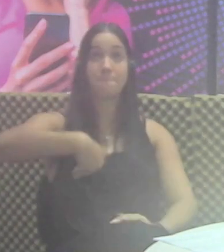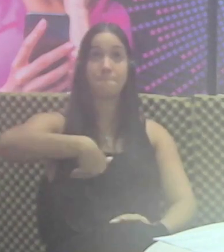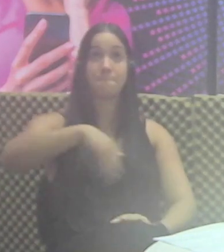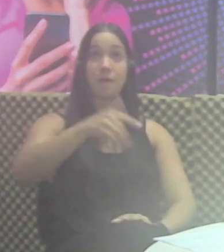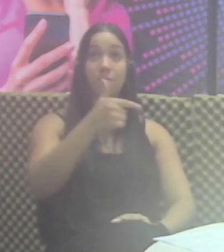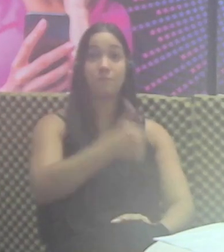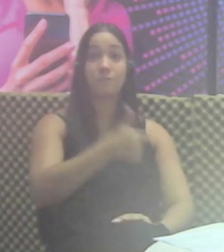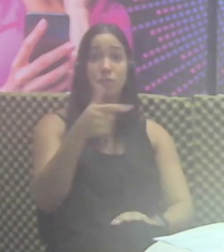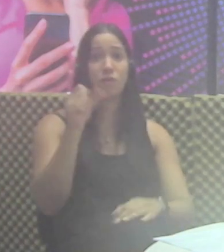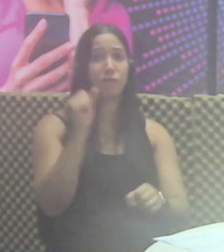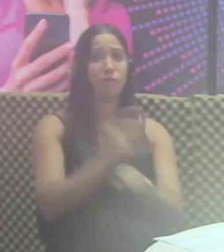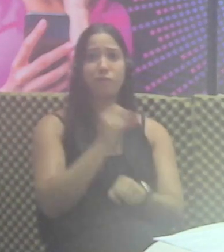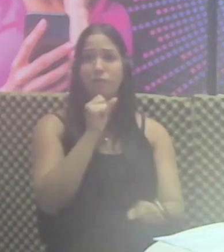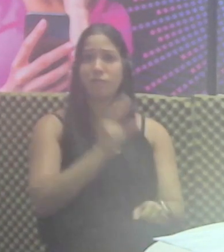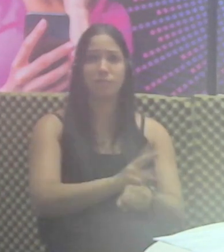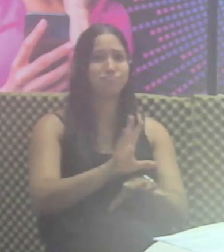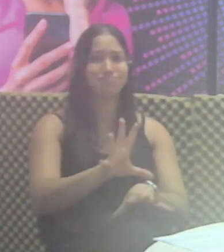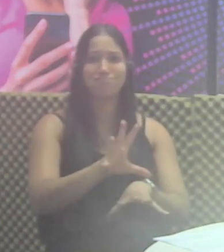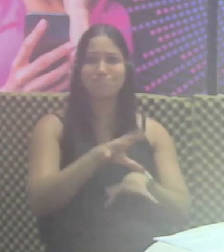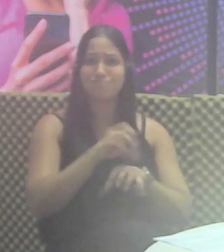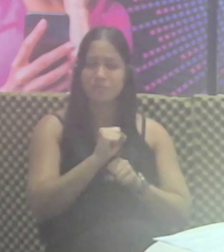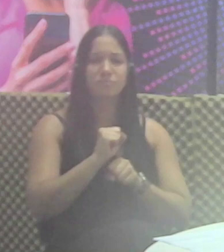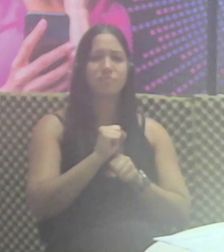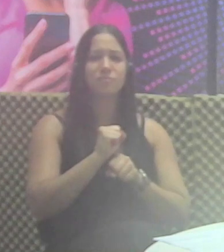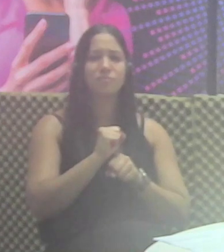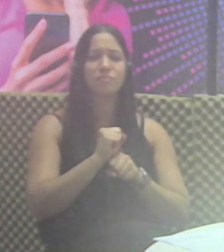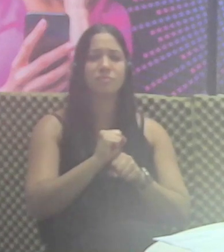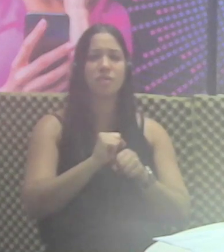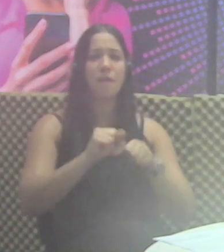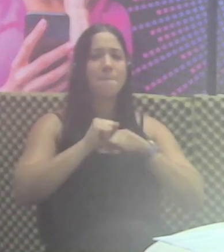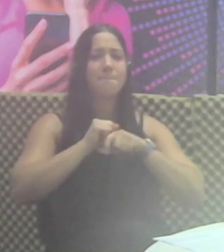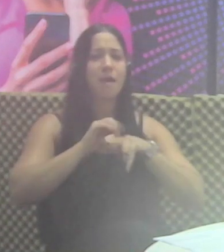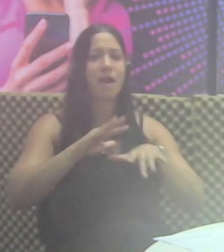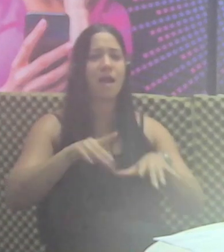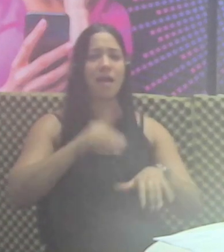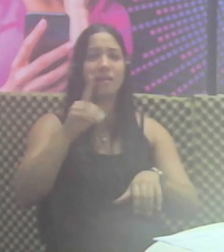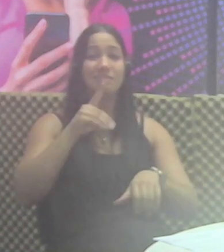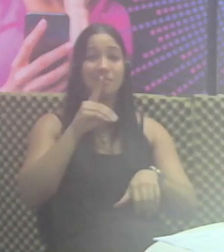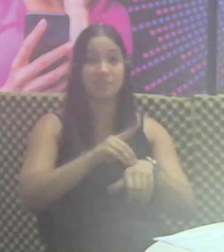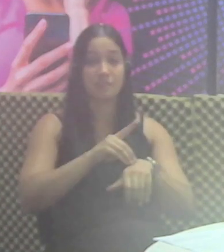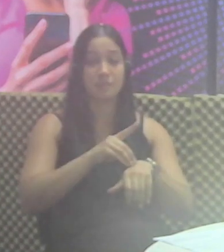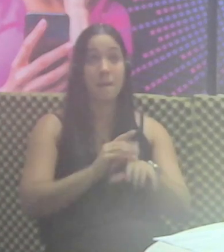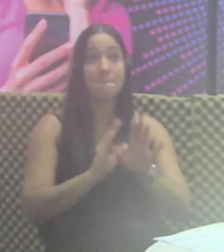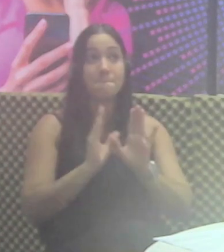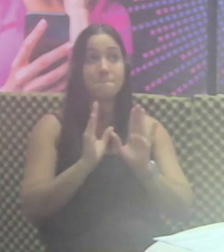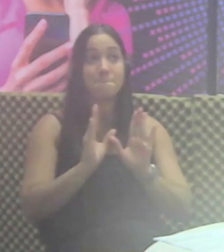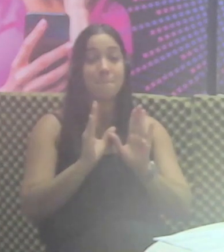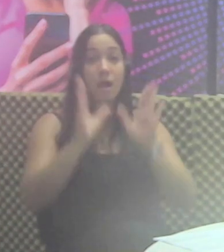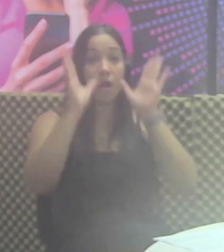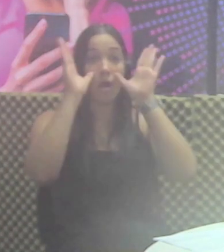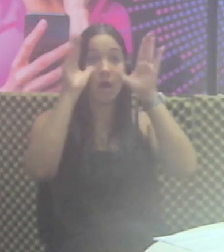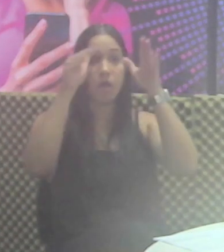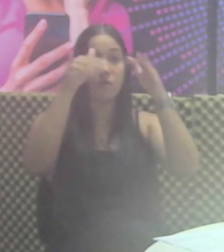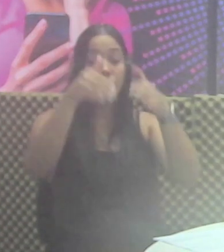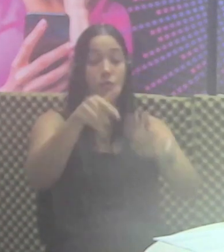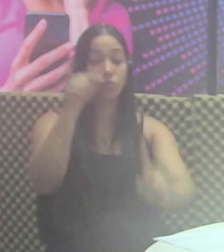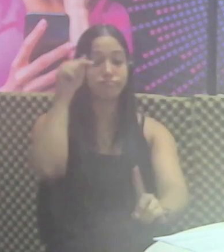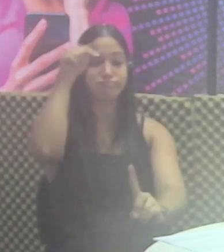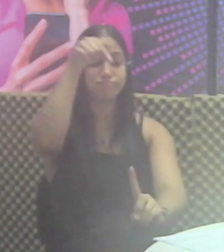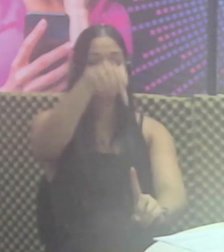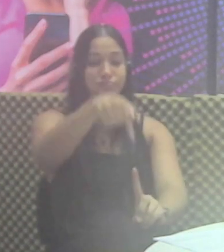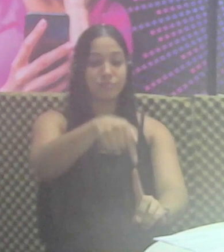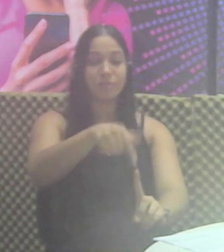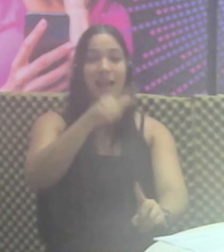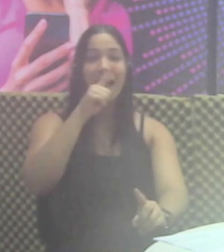vírus causando doenças, causando arbovirose, transmitida pelo Aedes. Mas tudo se converte para um ponto: água